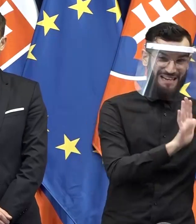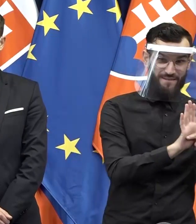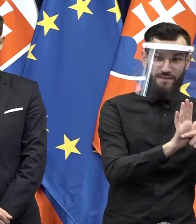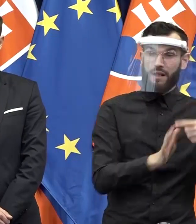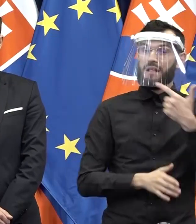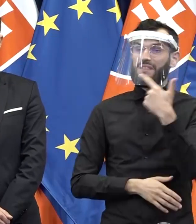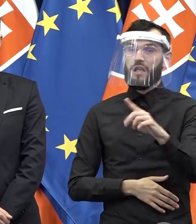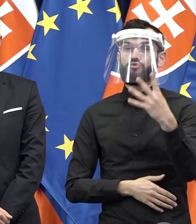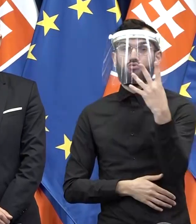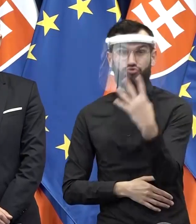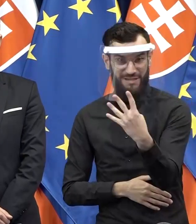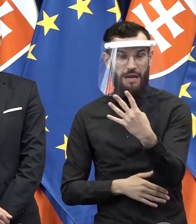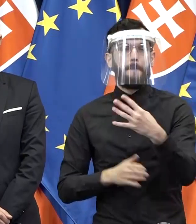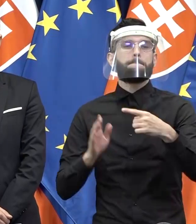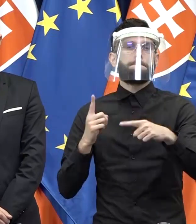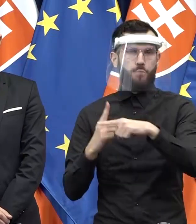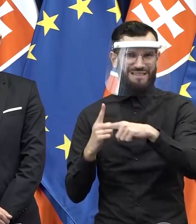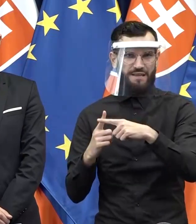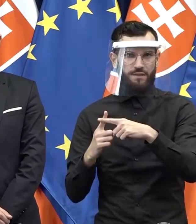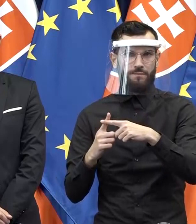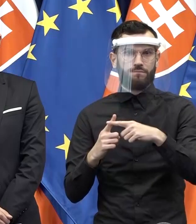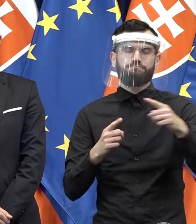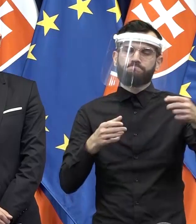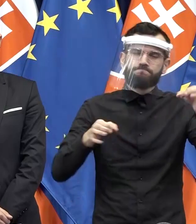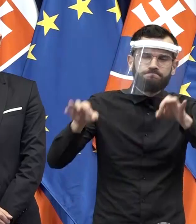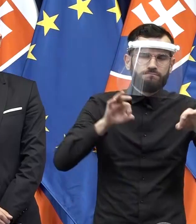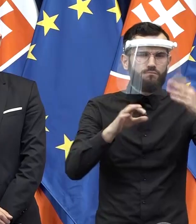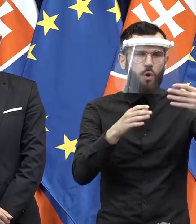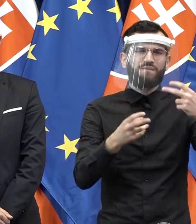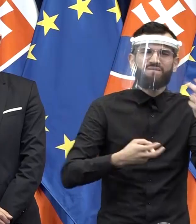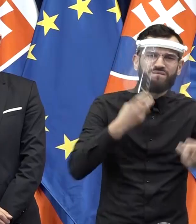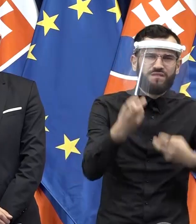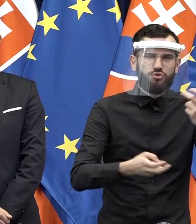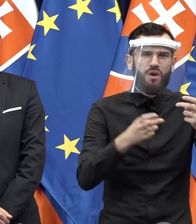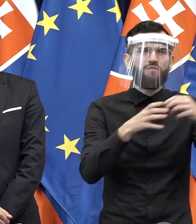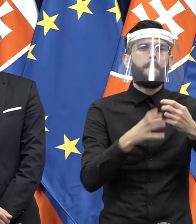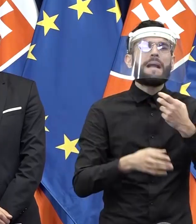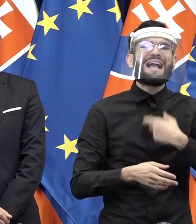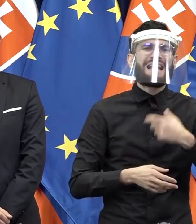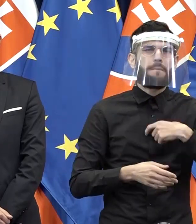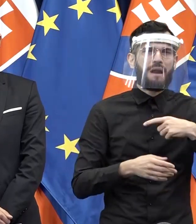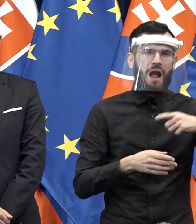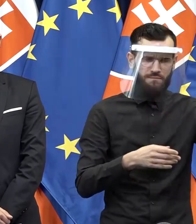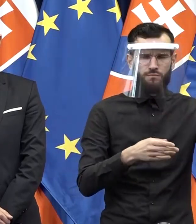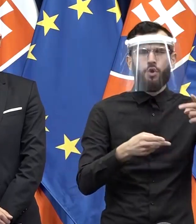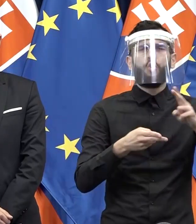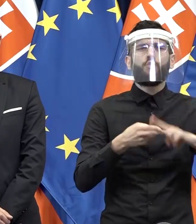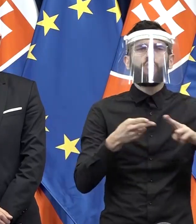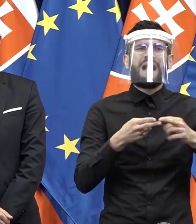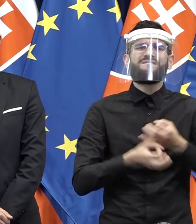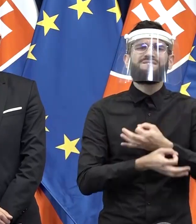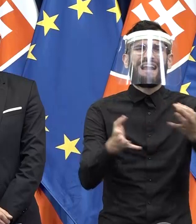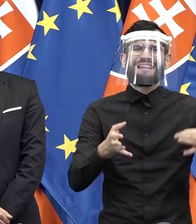pozitívnych. vyšetrovali laboratória Národne referenčné centrum pre chrypku na Úrade verejného zdravotníctva v